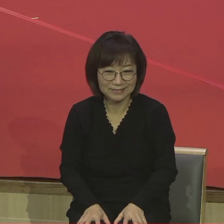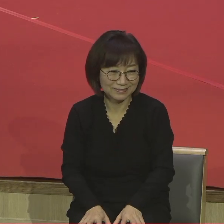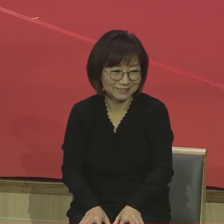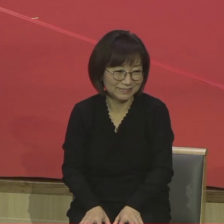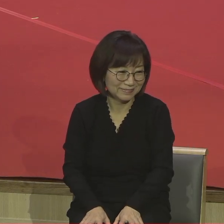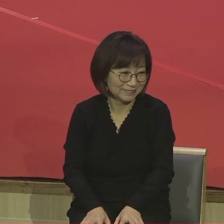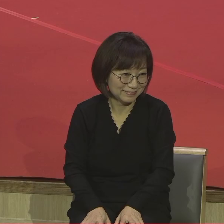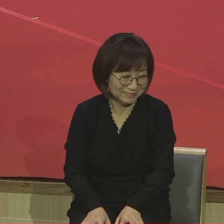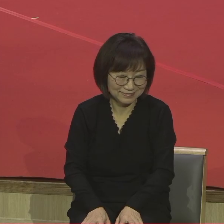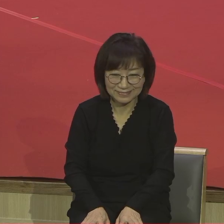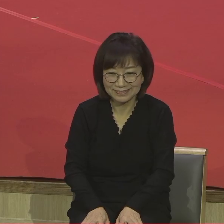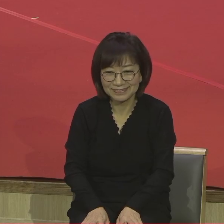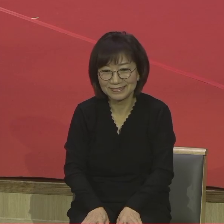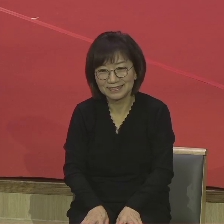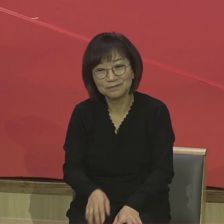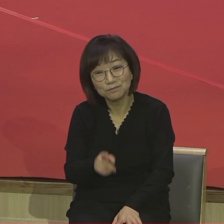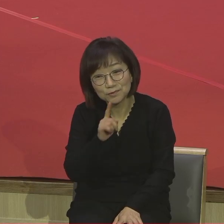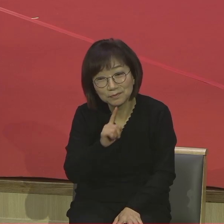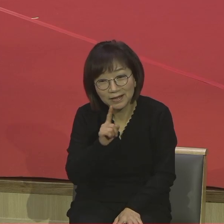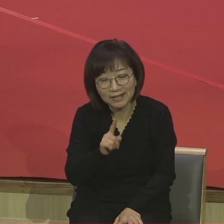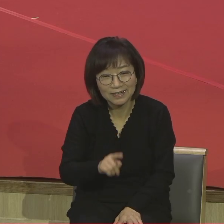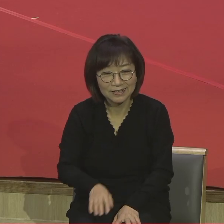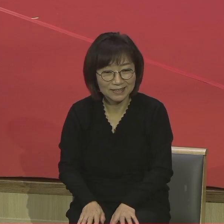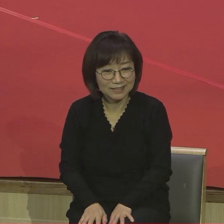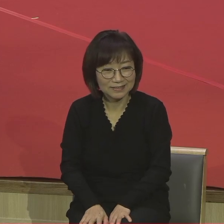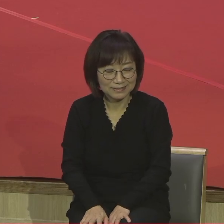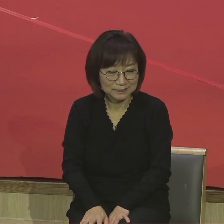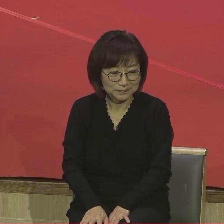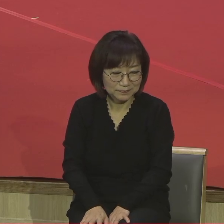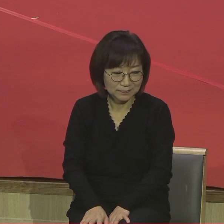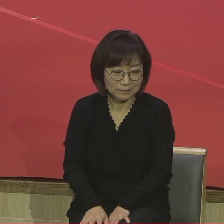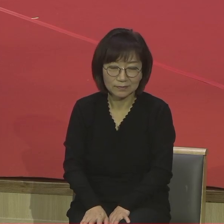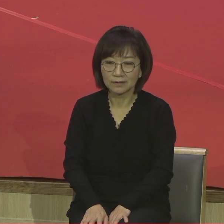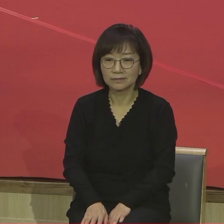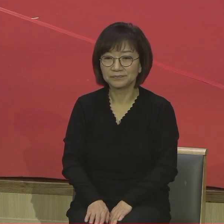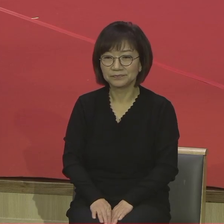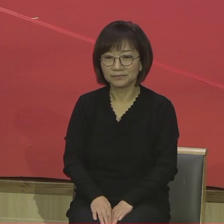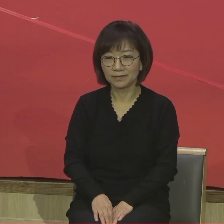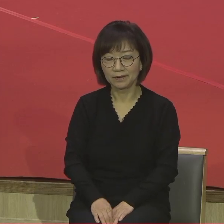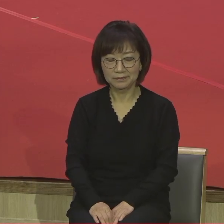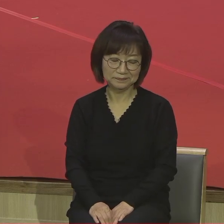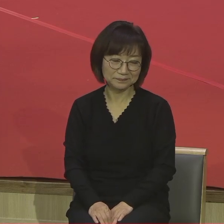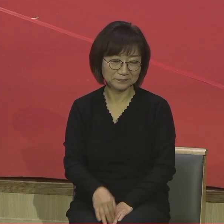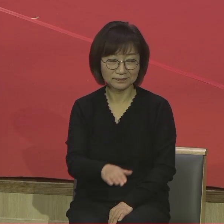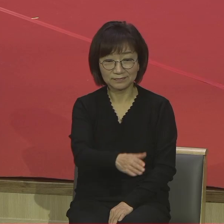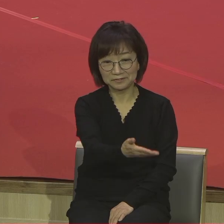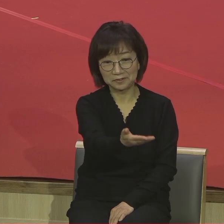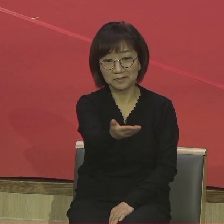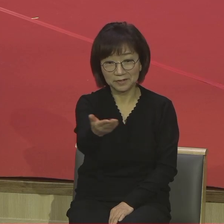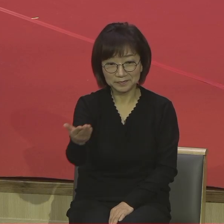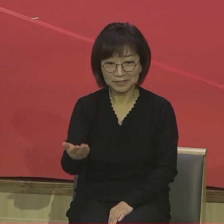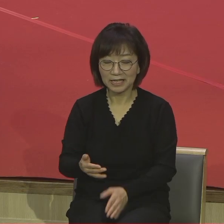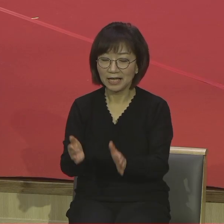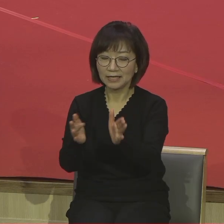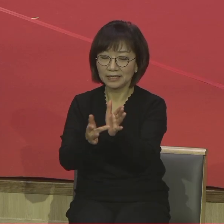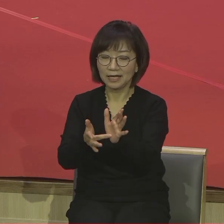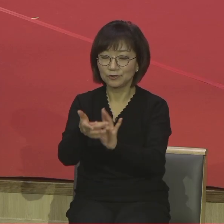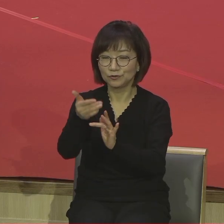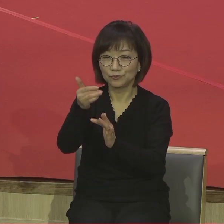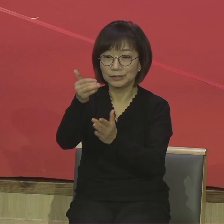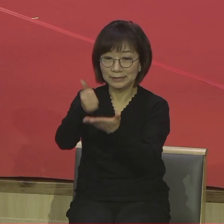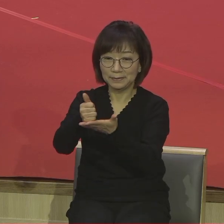여러분, 여러분들은 너무너무 많이 들어가지고 무감각해져 있는 예수